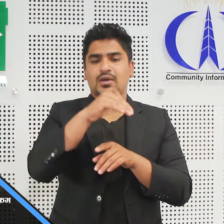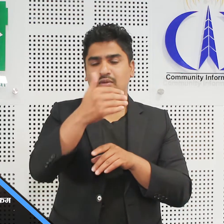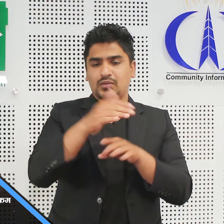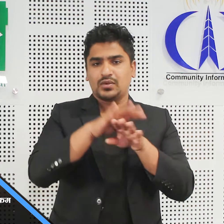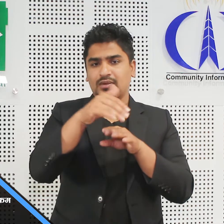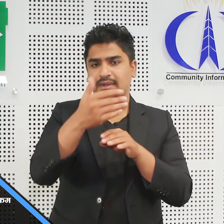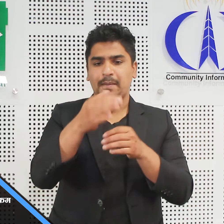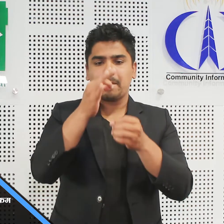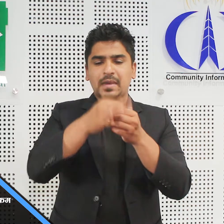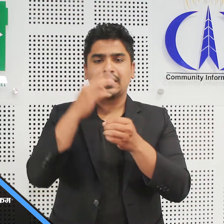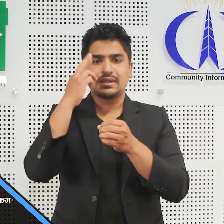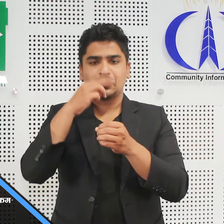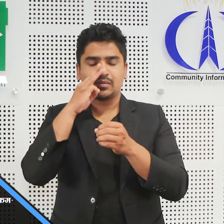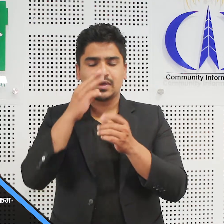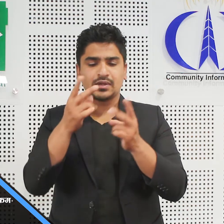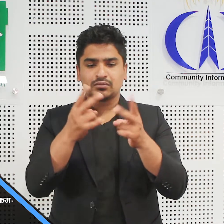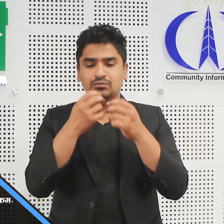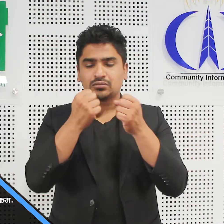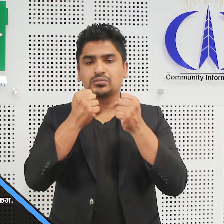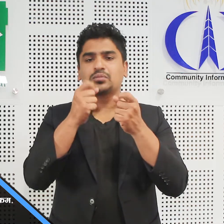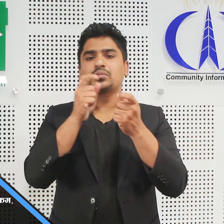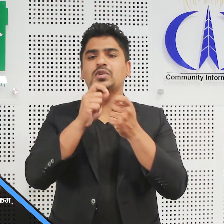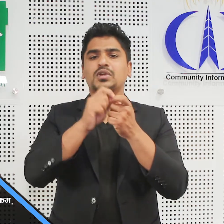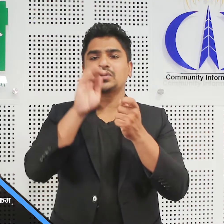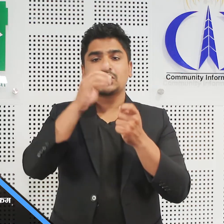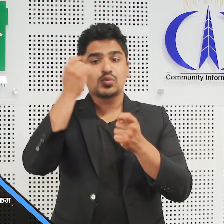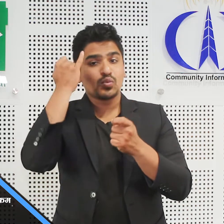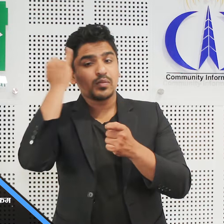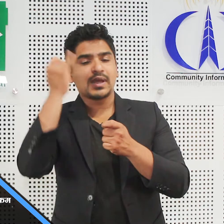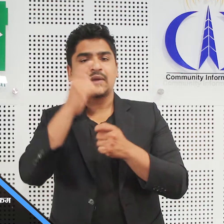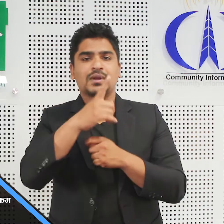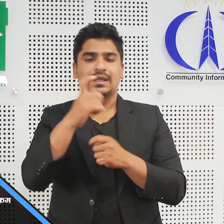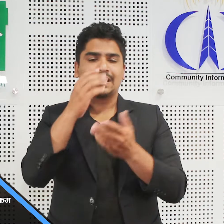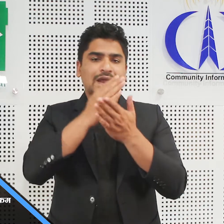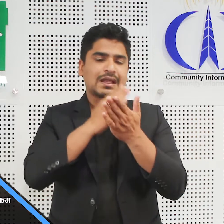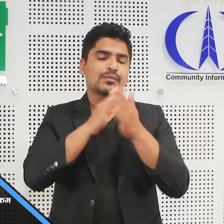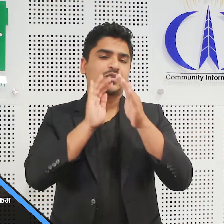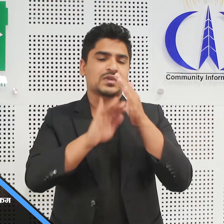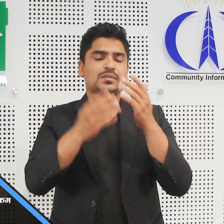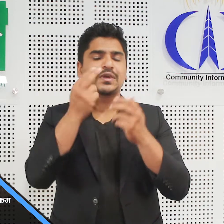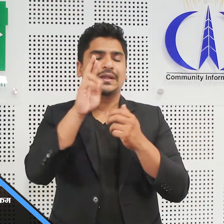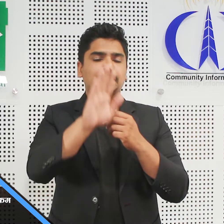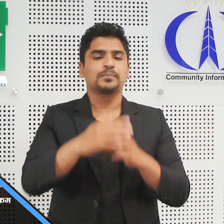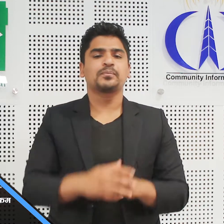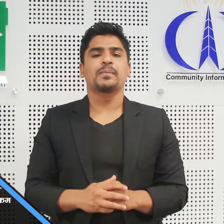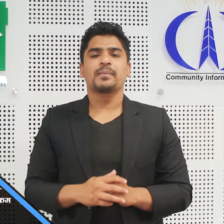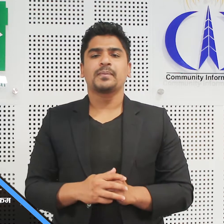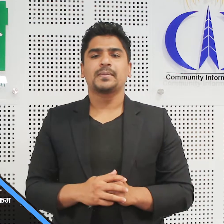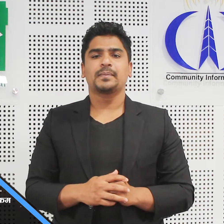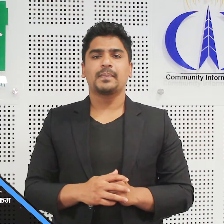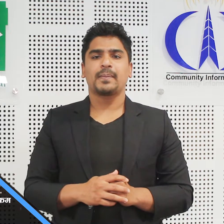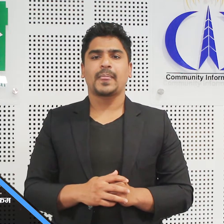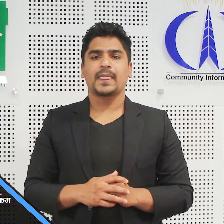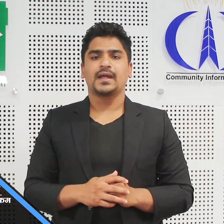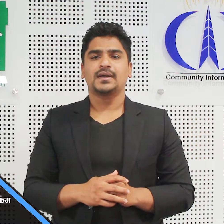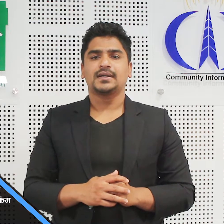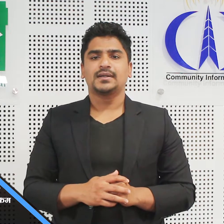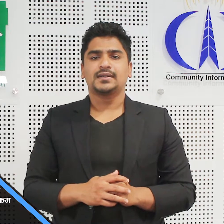चन्दा सहयोग वा अनुदान दिने भन्दा पनि उहाँहरूलाई व्यावसायिक रूपमा सबल बन्न सक्ने उपायको